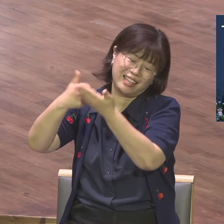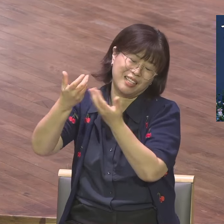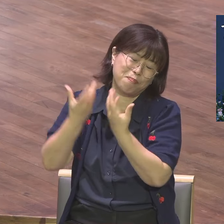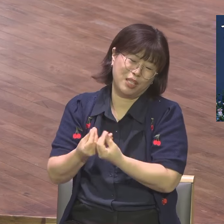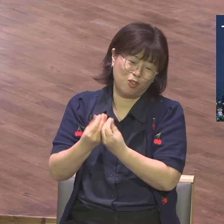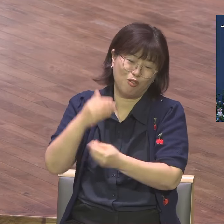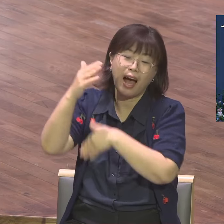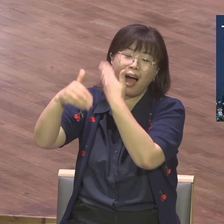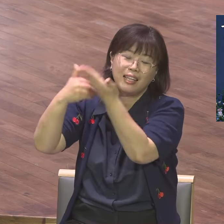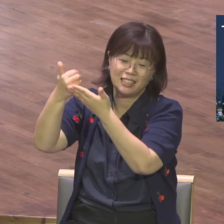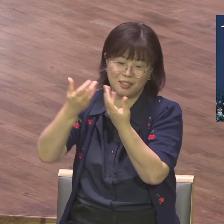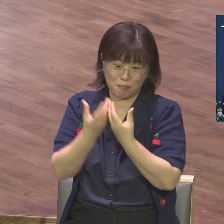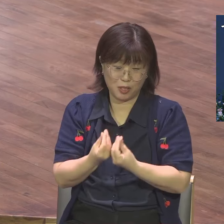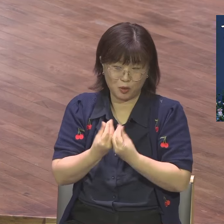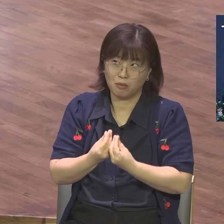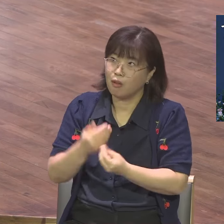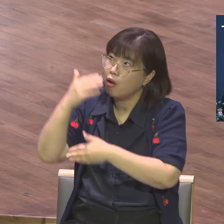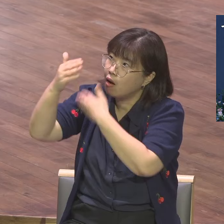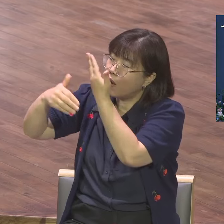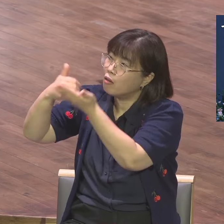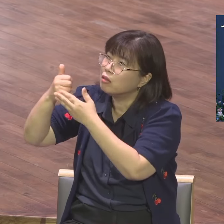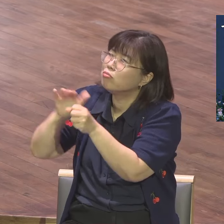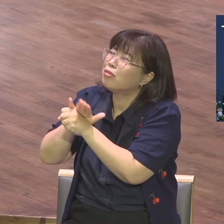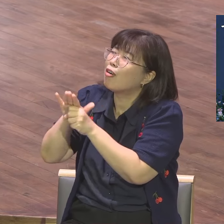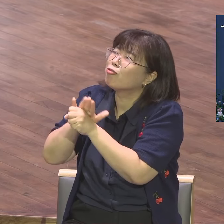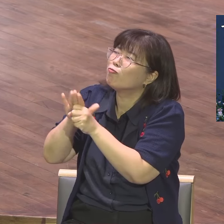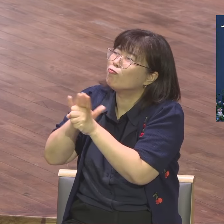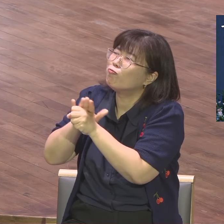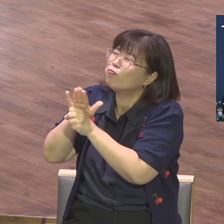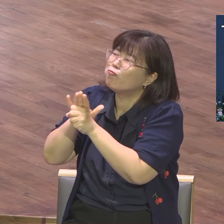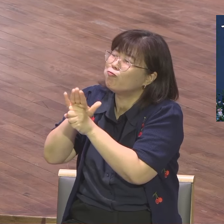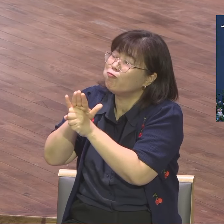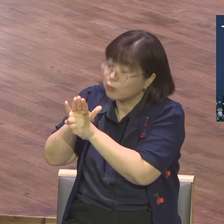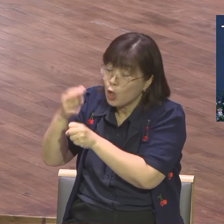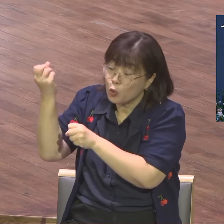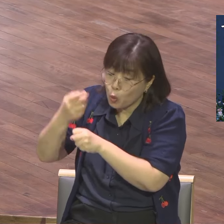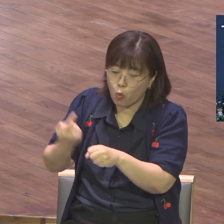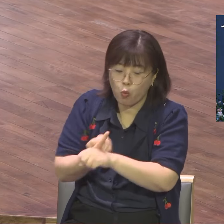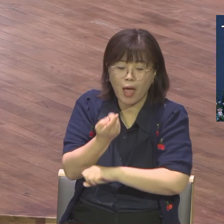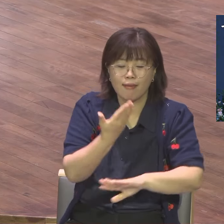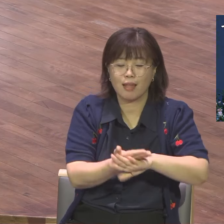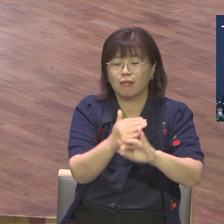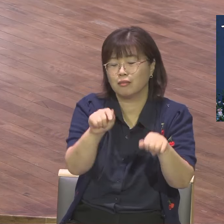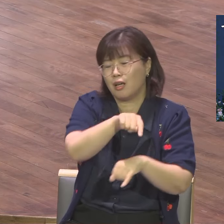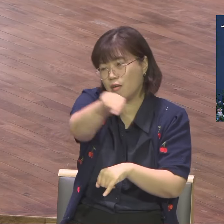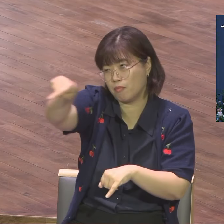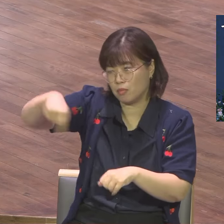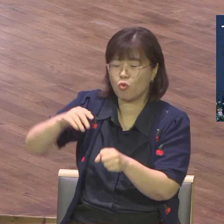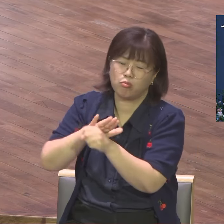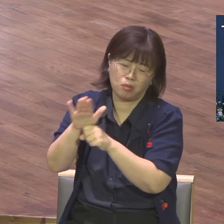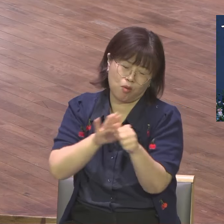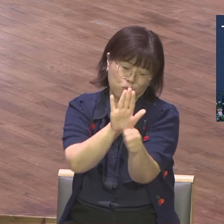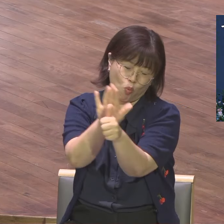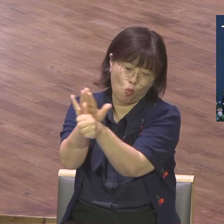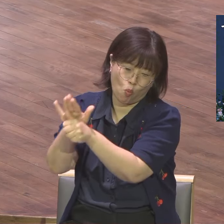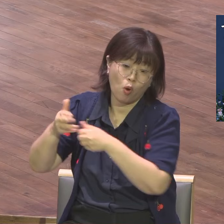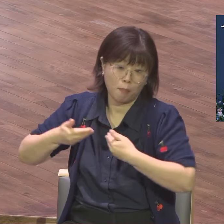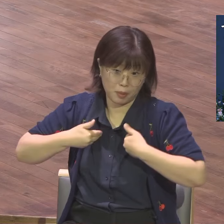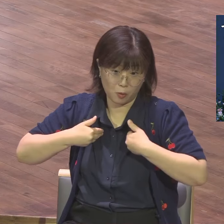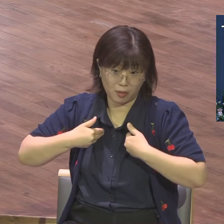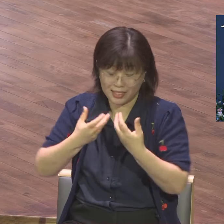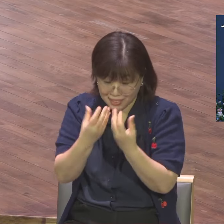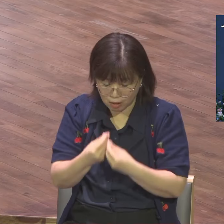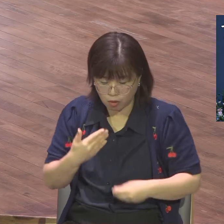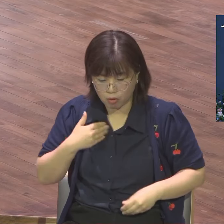삶을 살고 진정으로 사랑하는 삶을 살아야 돼. 그리스도를 사랑해야 돼. 아멘. 사랑해야 돼. 신랑이잖아요. 신랑. 우리